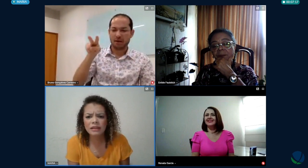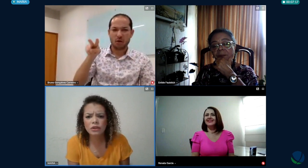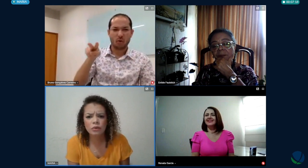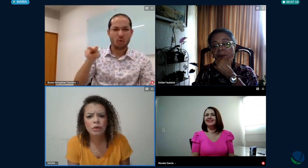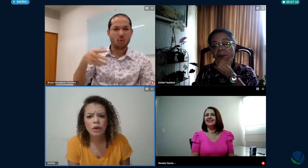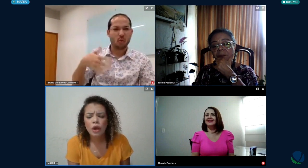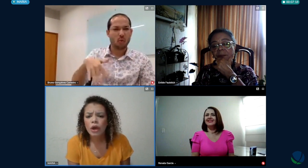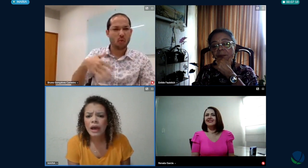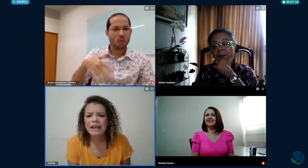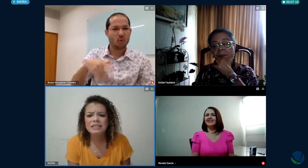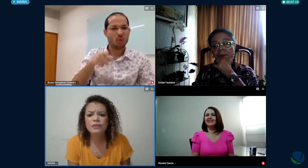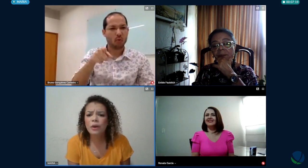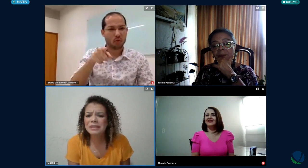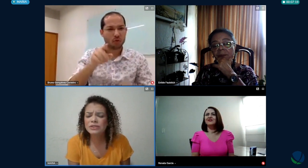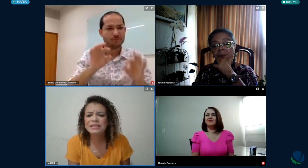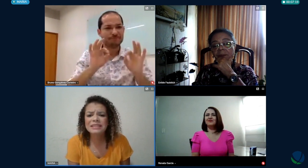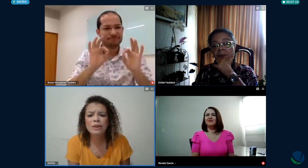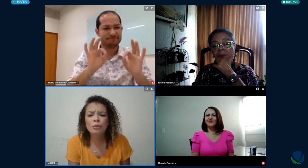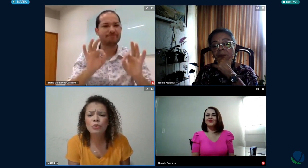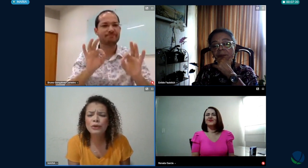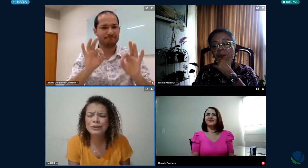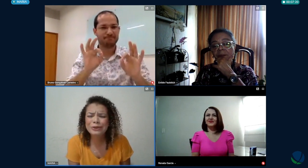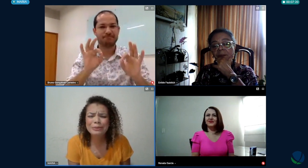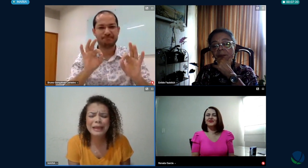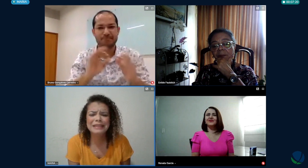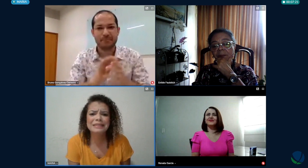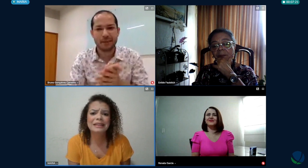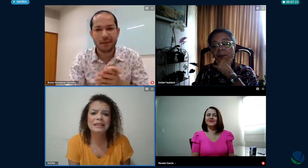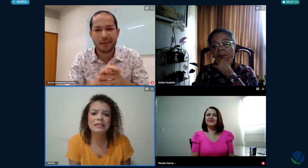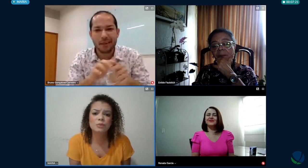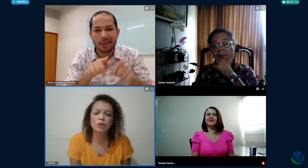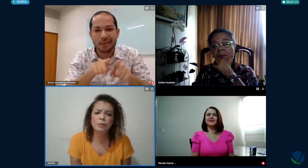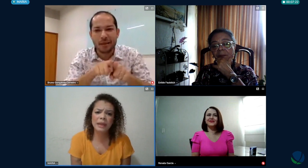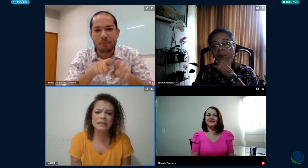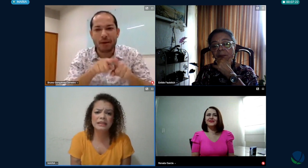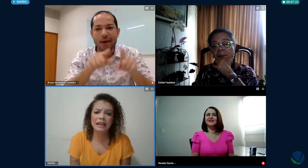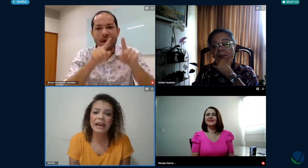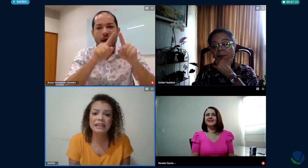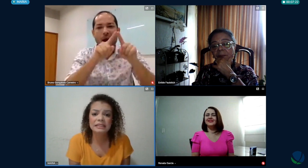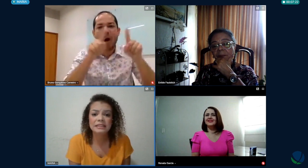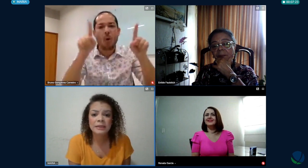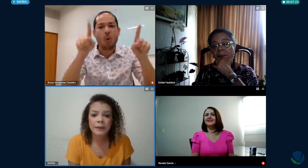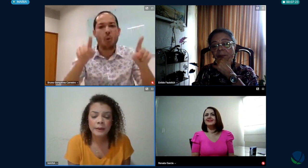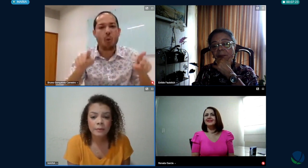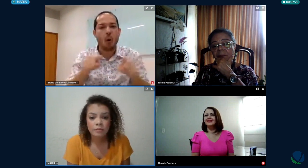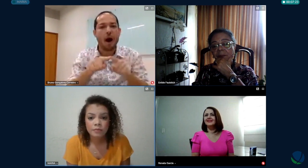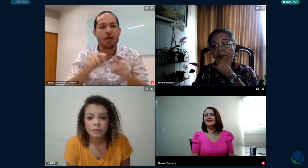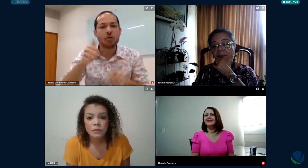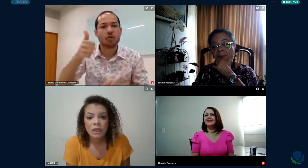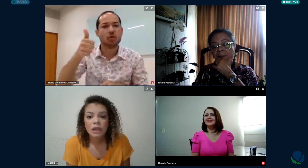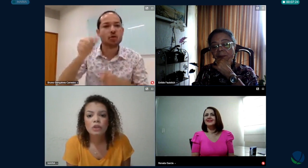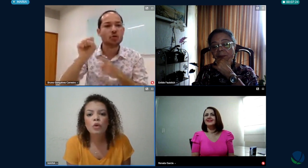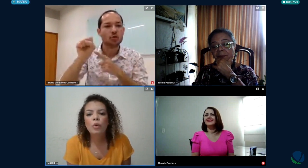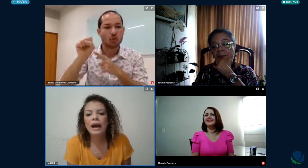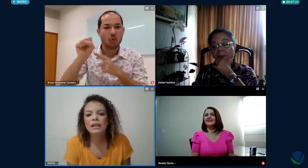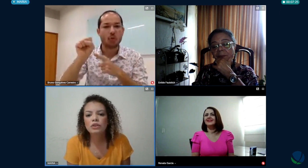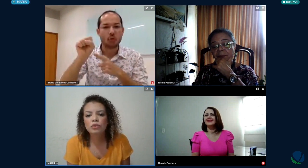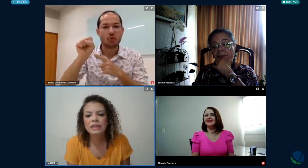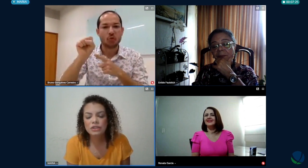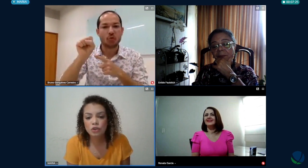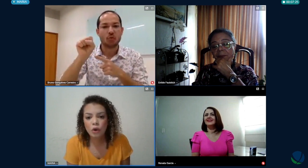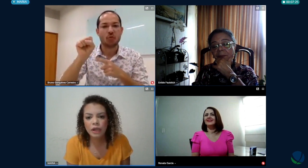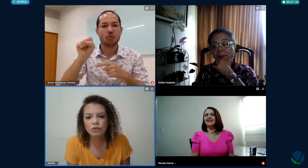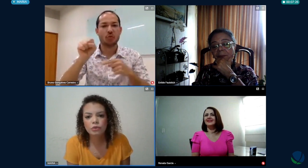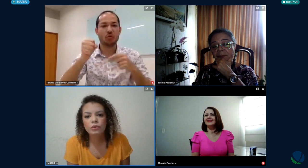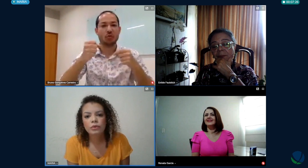o quadro, as informações estão muito bem descritas, muito bem detalhadas. No